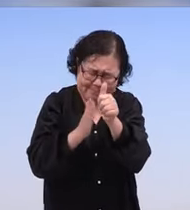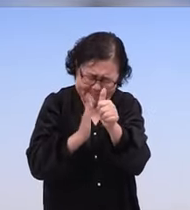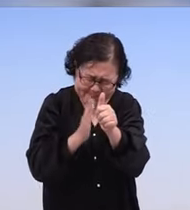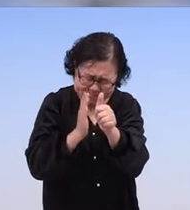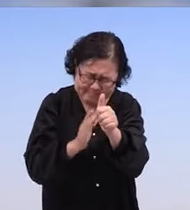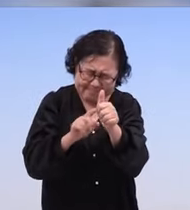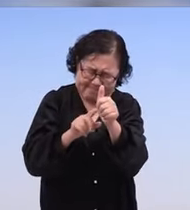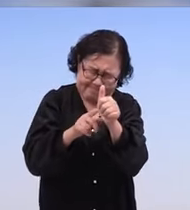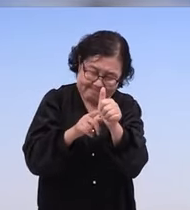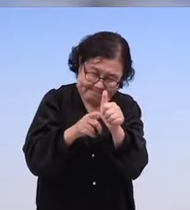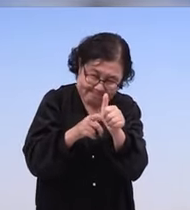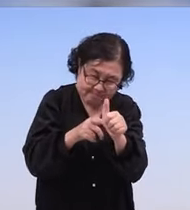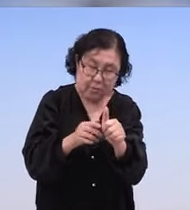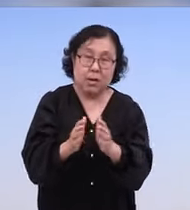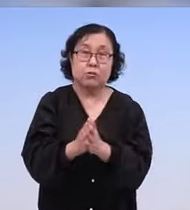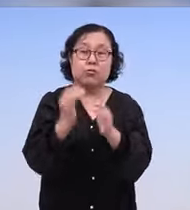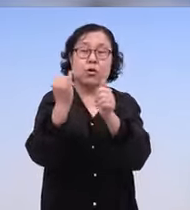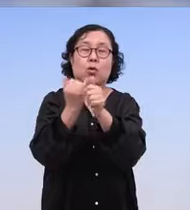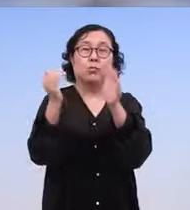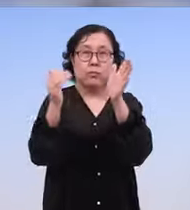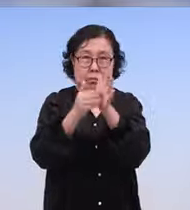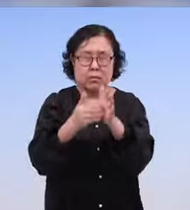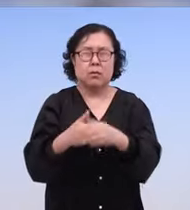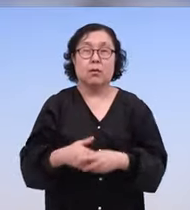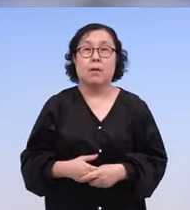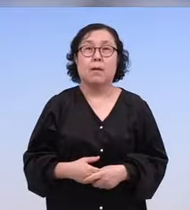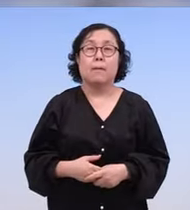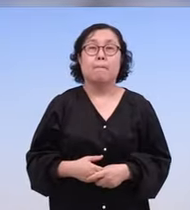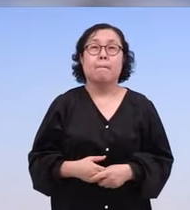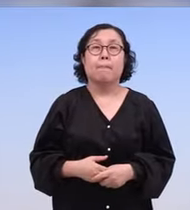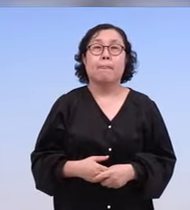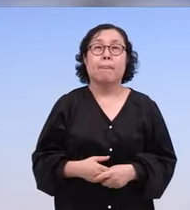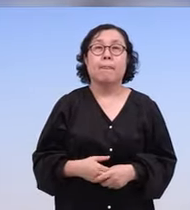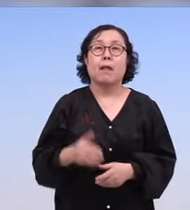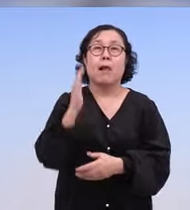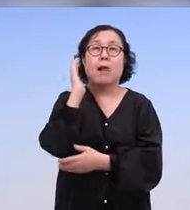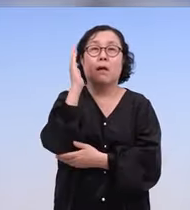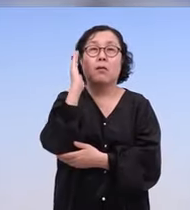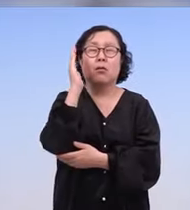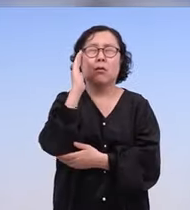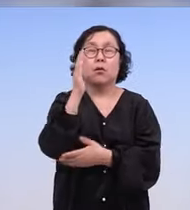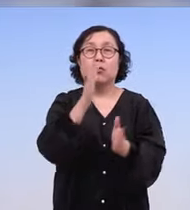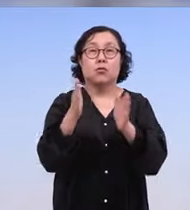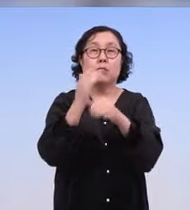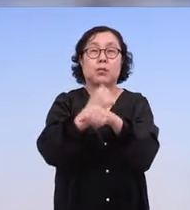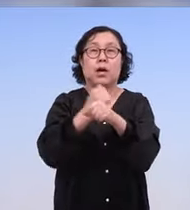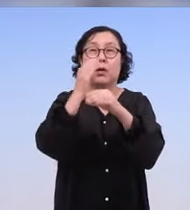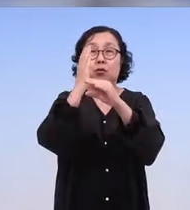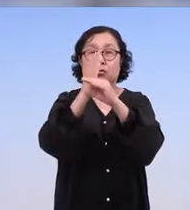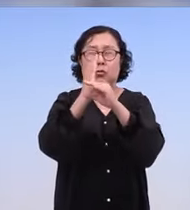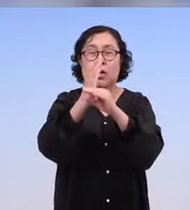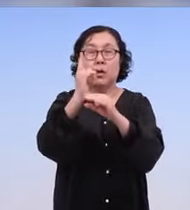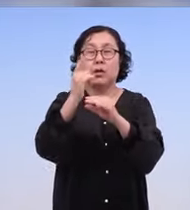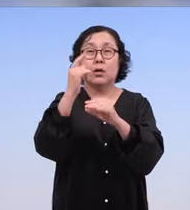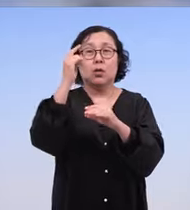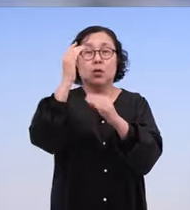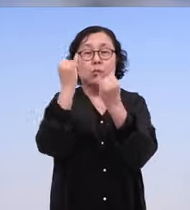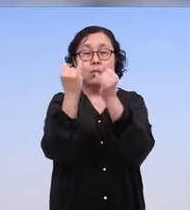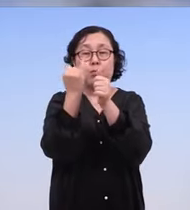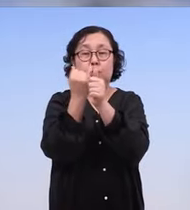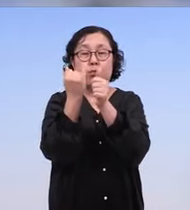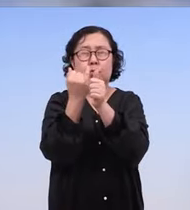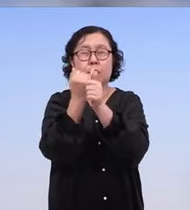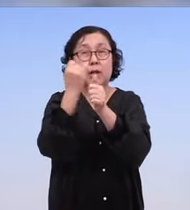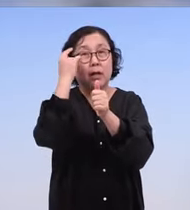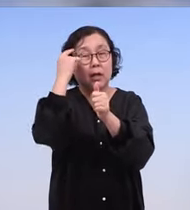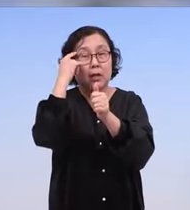결혼을 하게 됐거든요. 이 수뇌부 아닙니까? 제가 이 설교를 준비하다가 불뚝 그 부부가 생각이